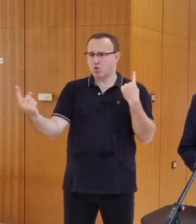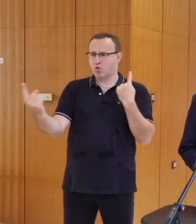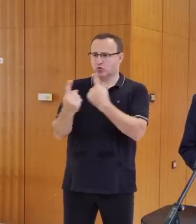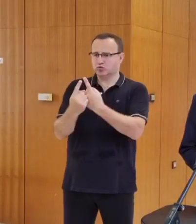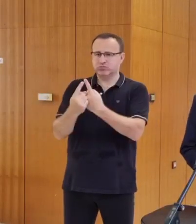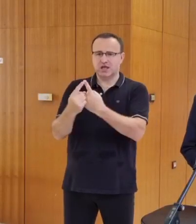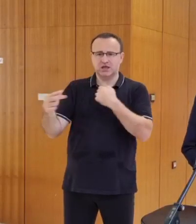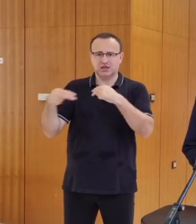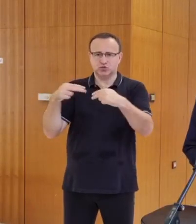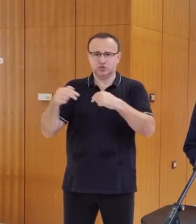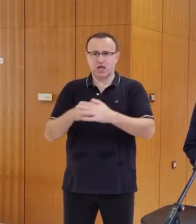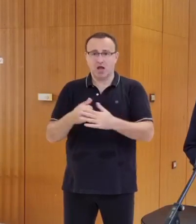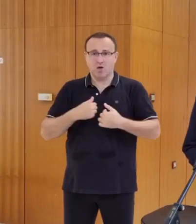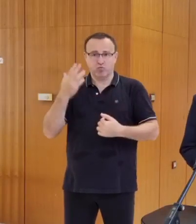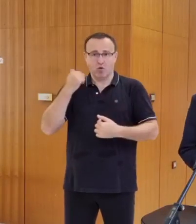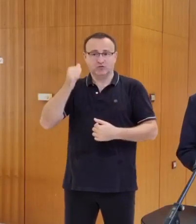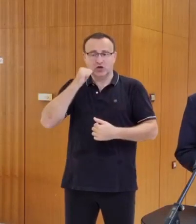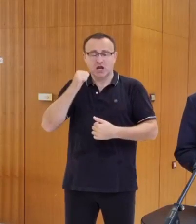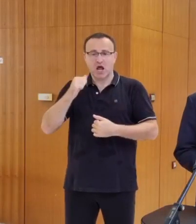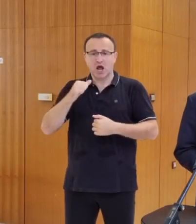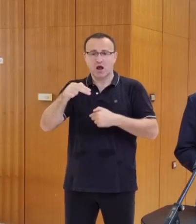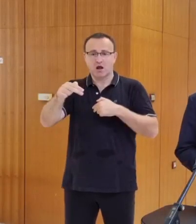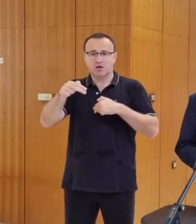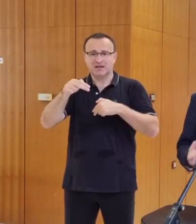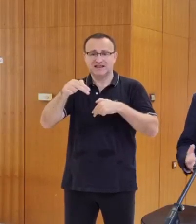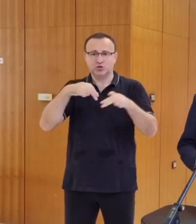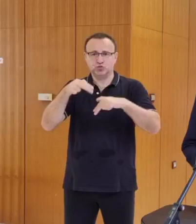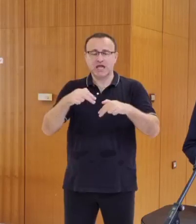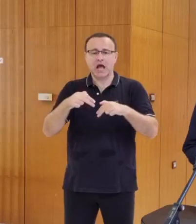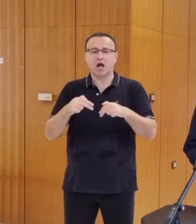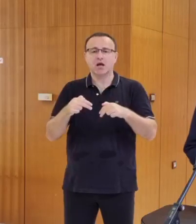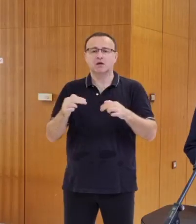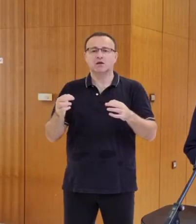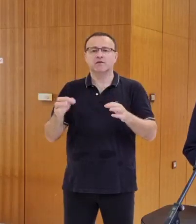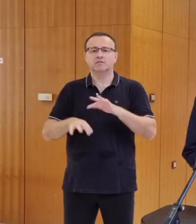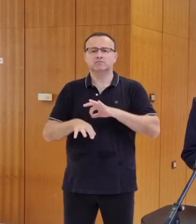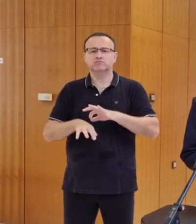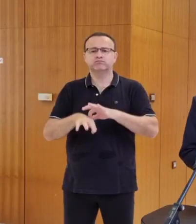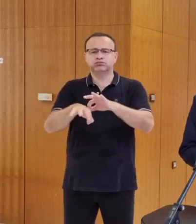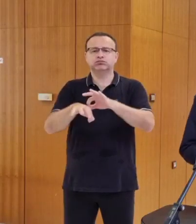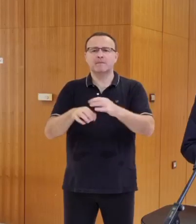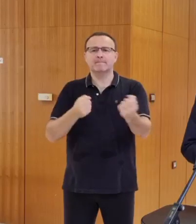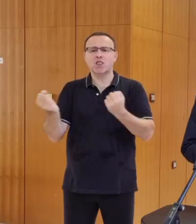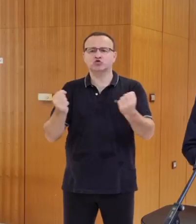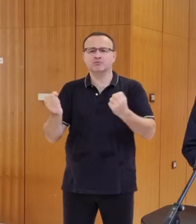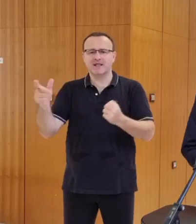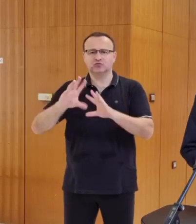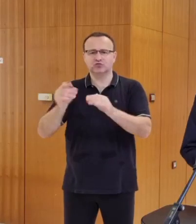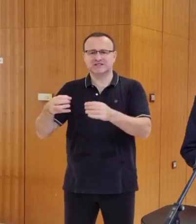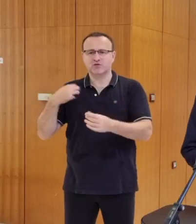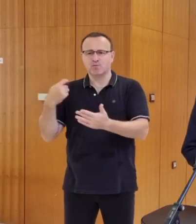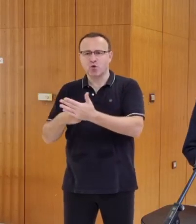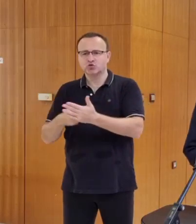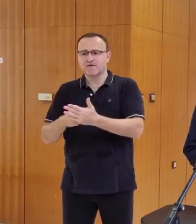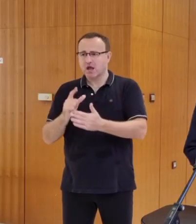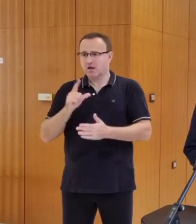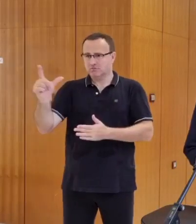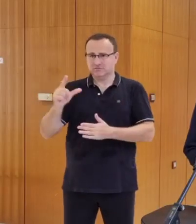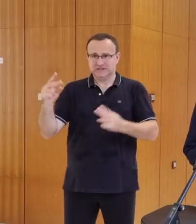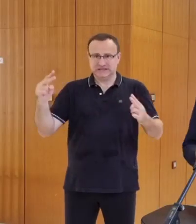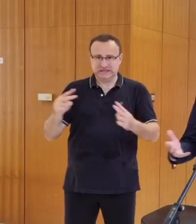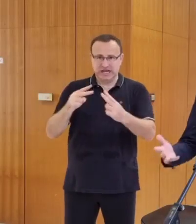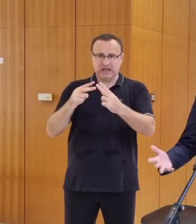na stretnutí s top managementom Všeobecnej zdravotnej poisťovne, kde sme si niektoré veci vyjasnili, niektoré moje pozície